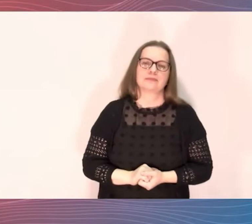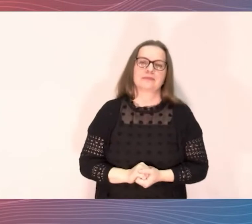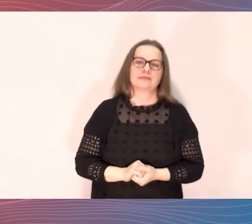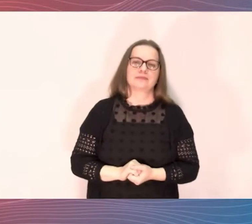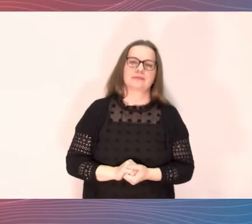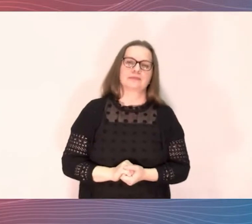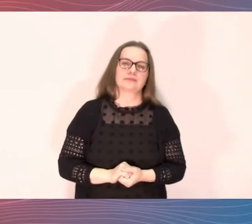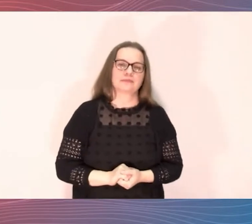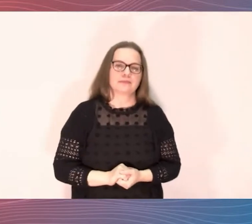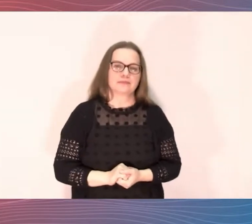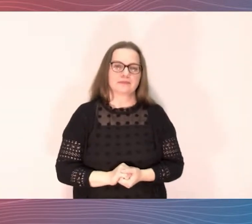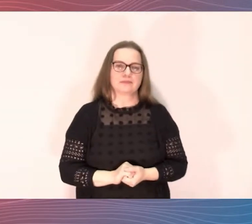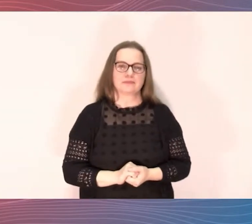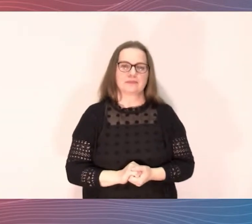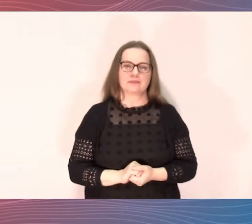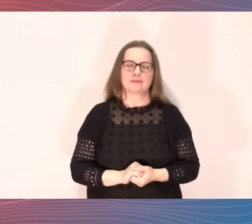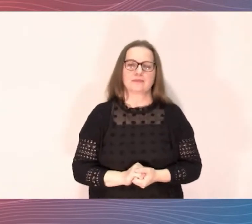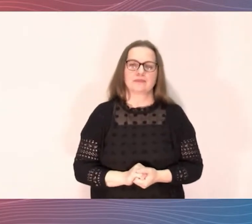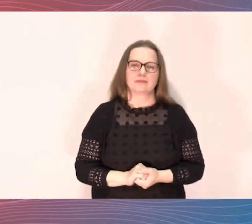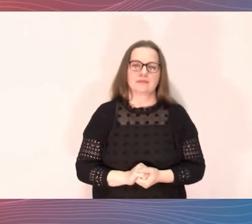Por isso vamos pedir, Senhor, nos dá luz.